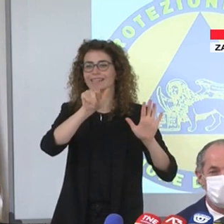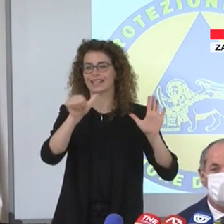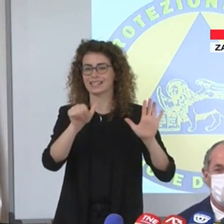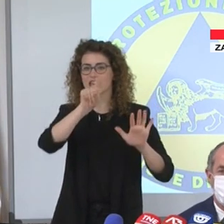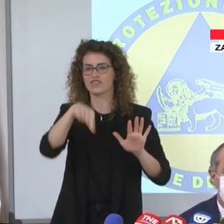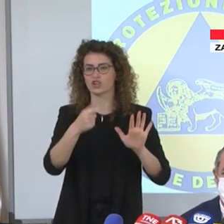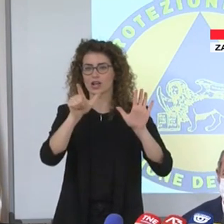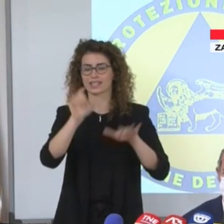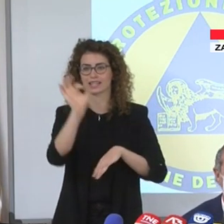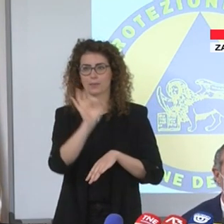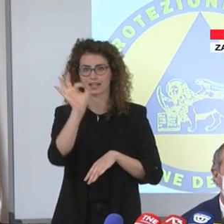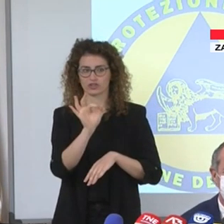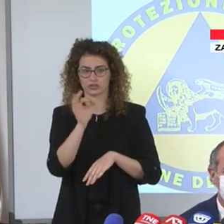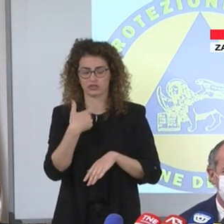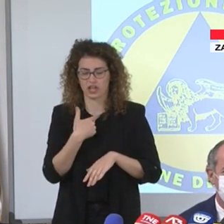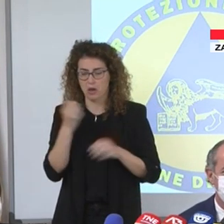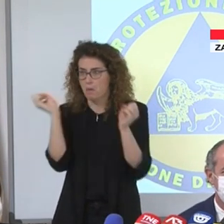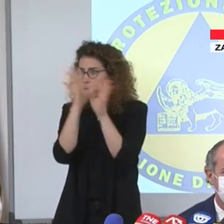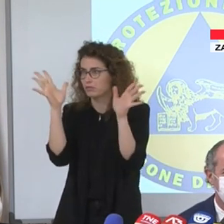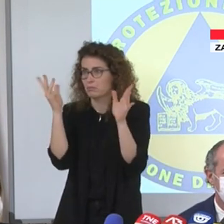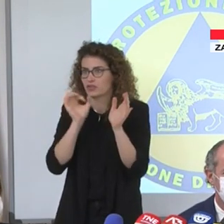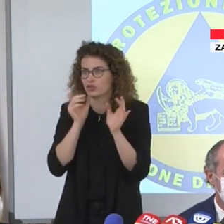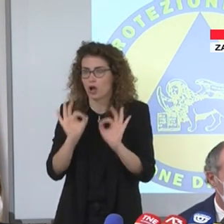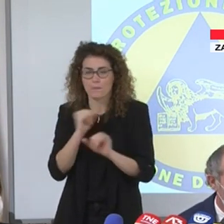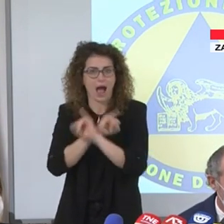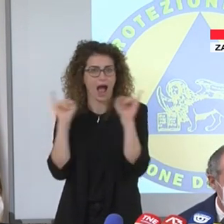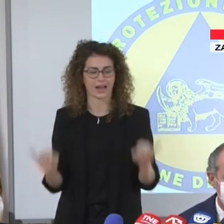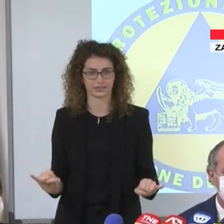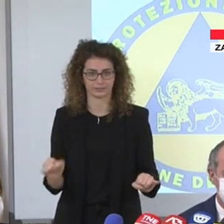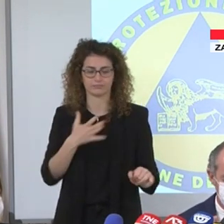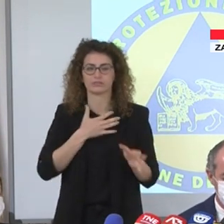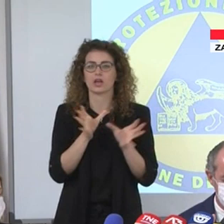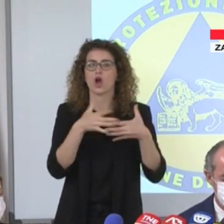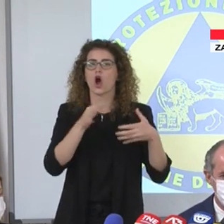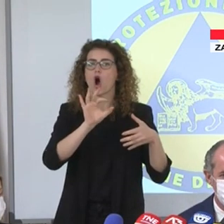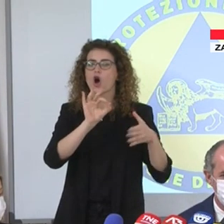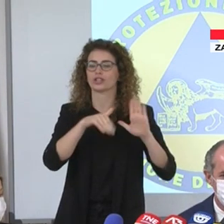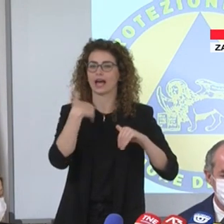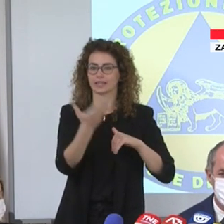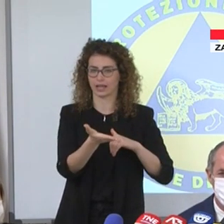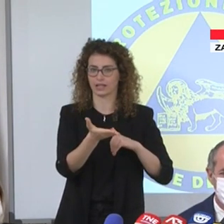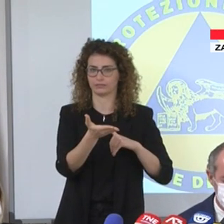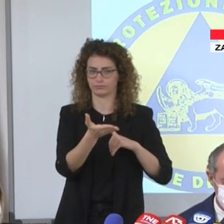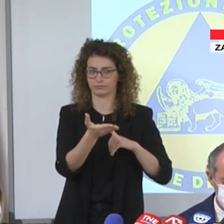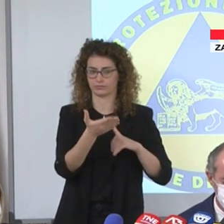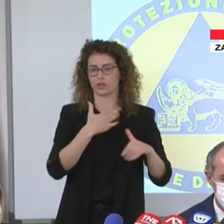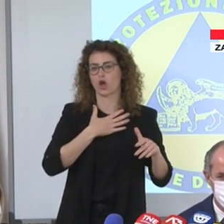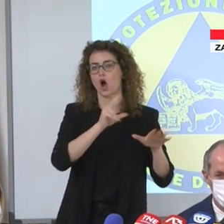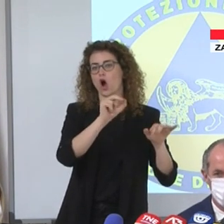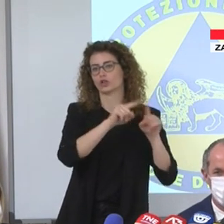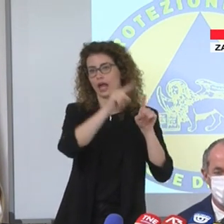96,7%. Cioè, io non avrei mai pensato di avere una percentuale del genere. Gli over 80 si sono vaccinati dagli 80 anni